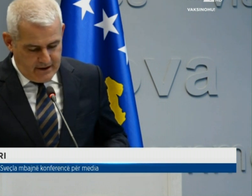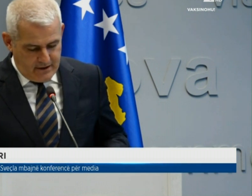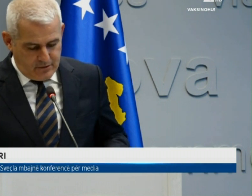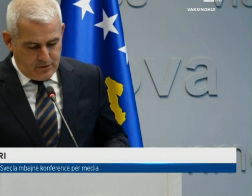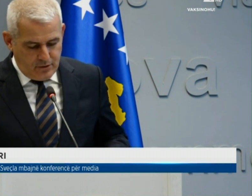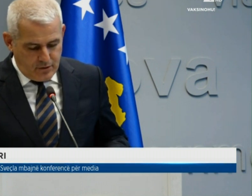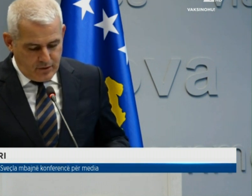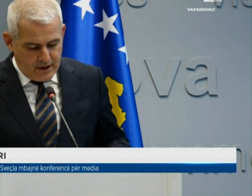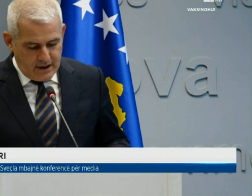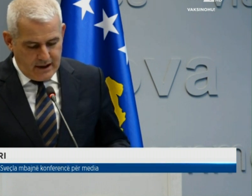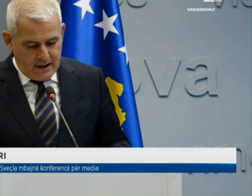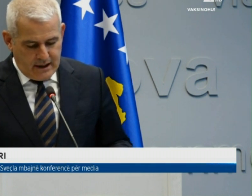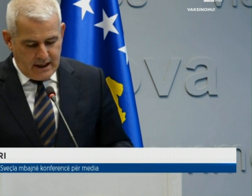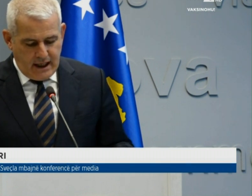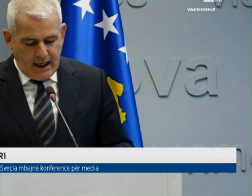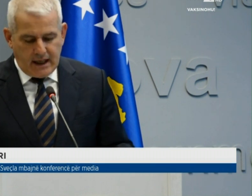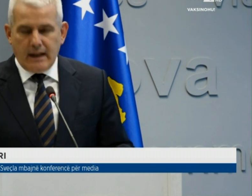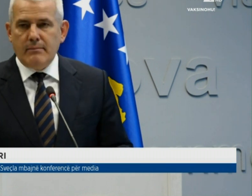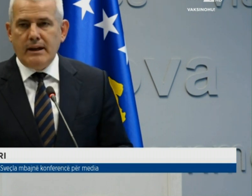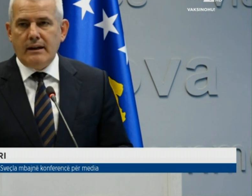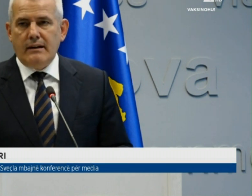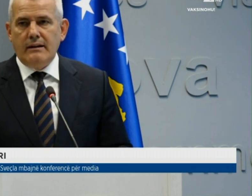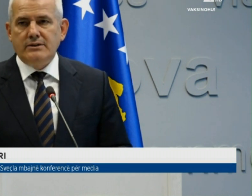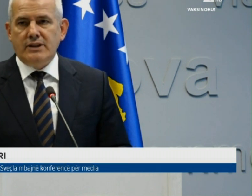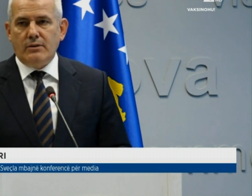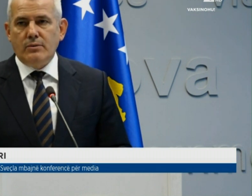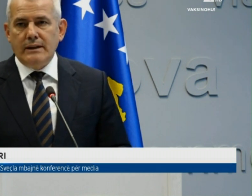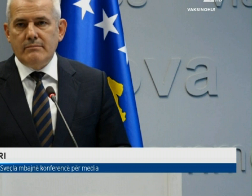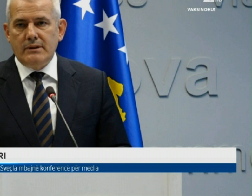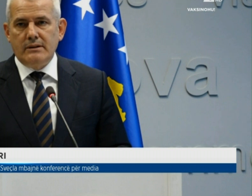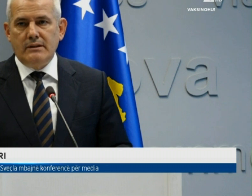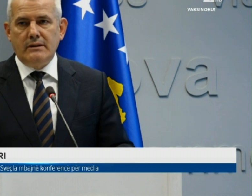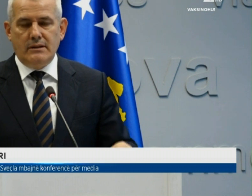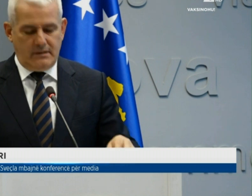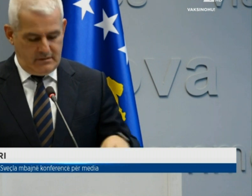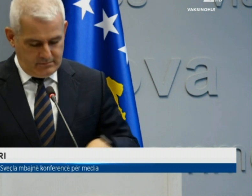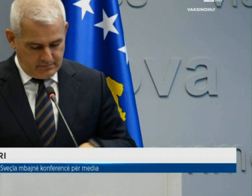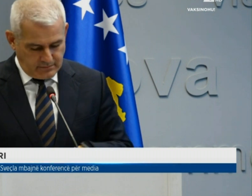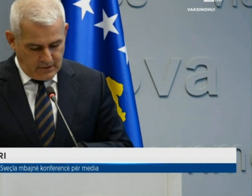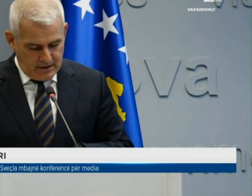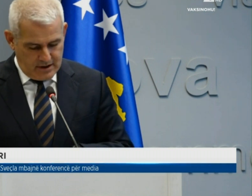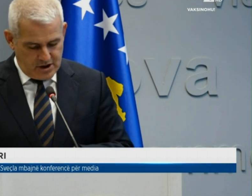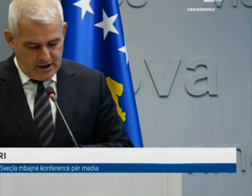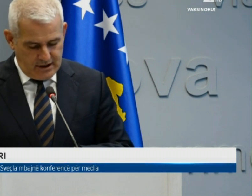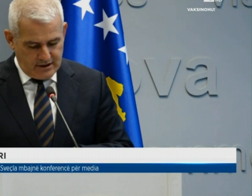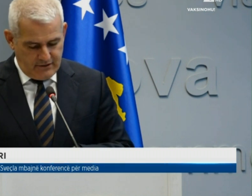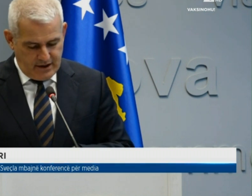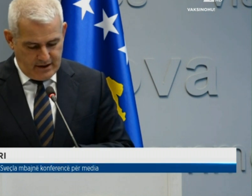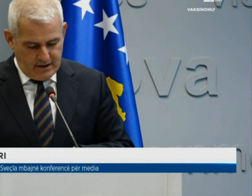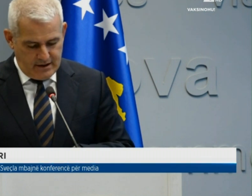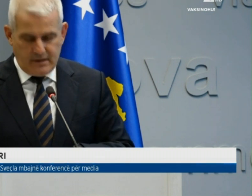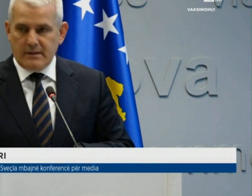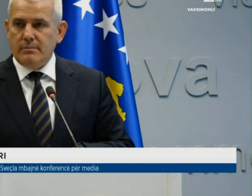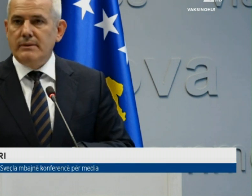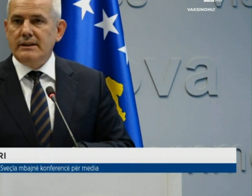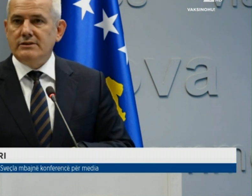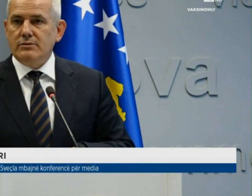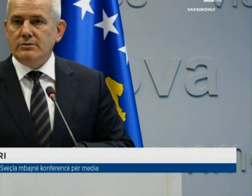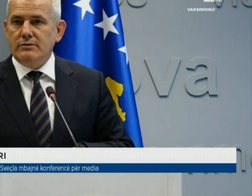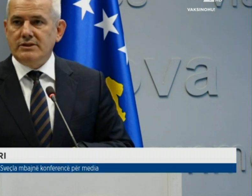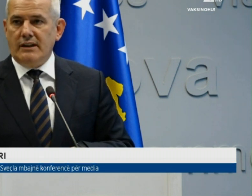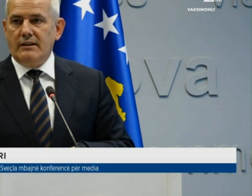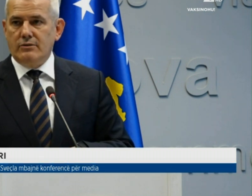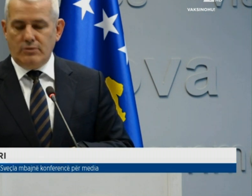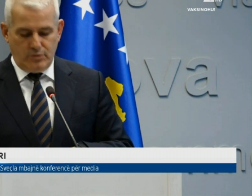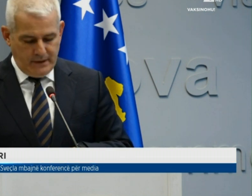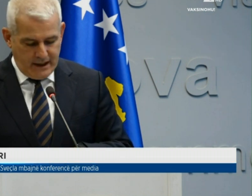blokadave në këto dy rrugë, ne kemi qarkullim të shtetasve të Republikës së